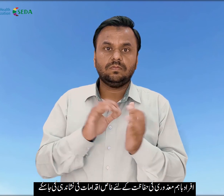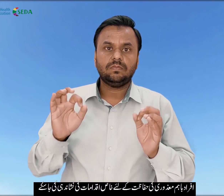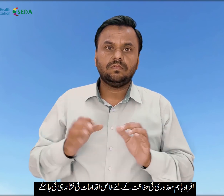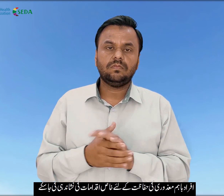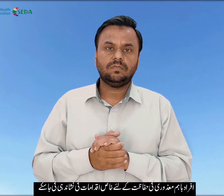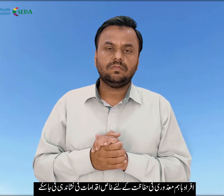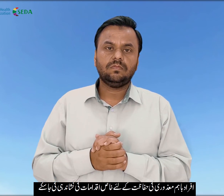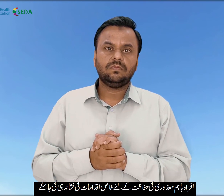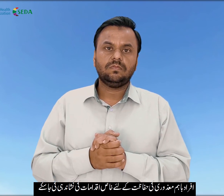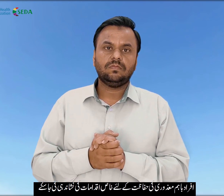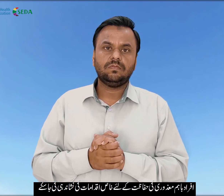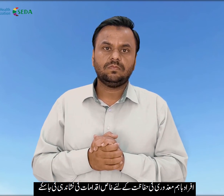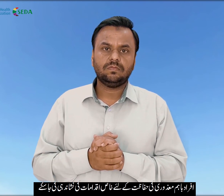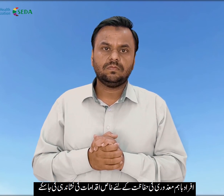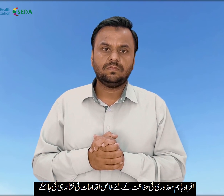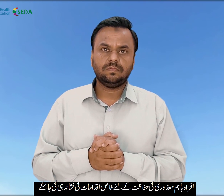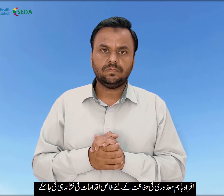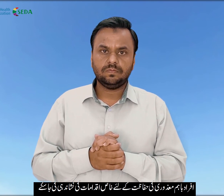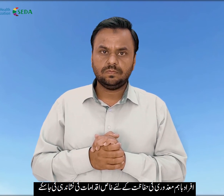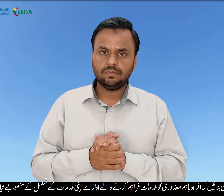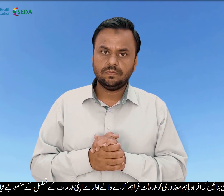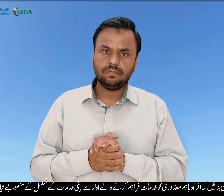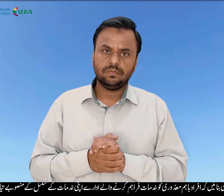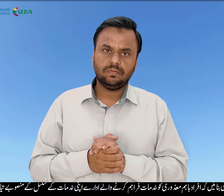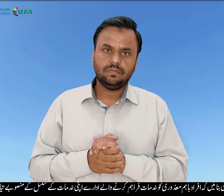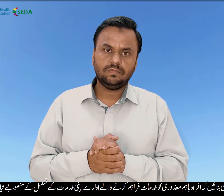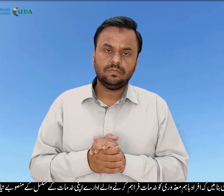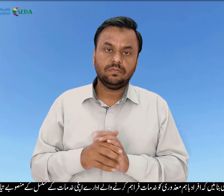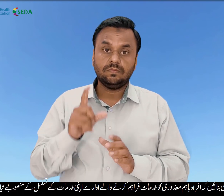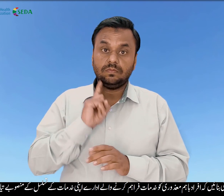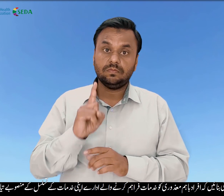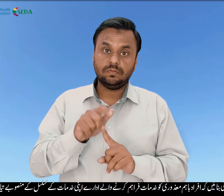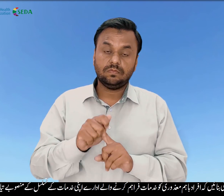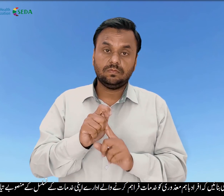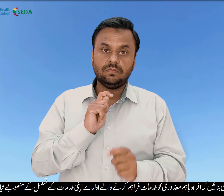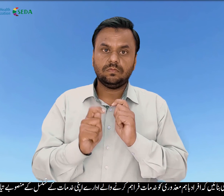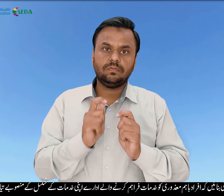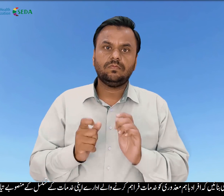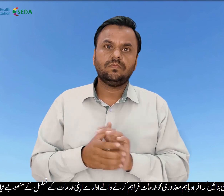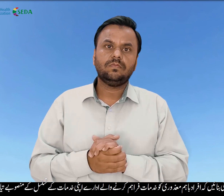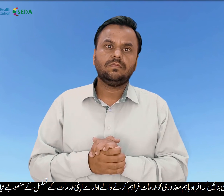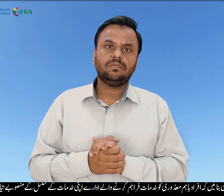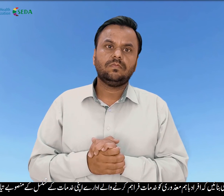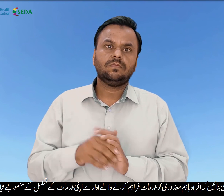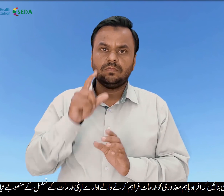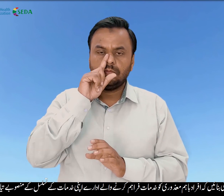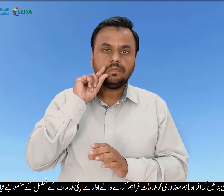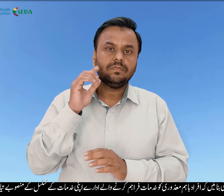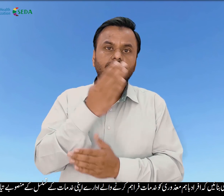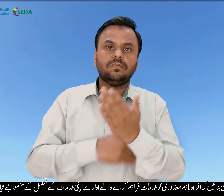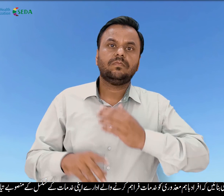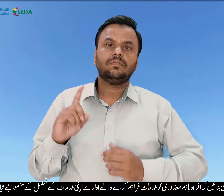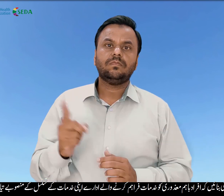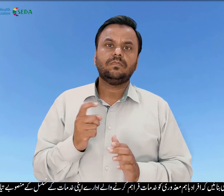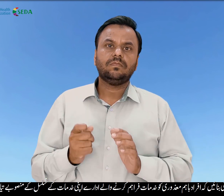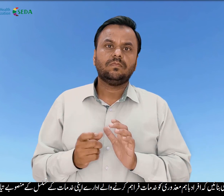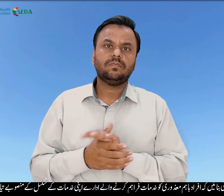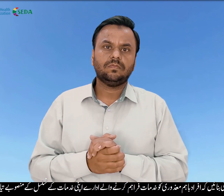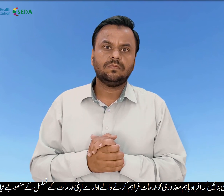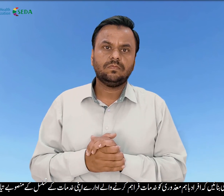کی جا سکے۔ اس بات کو یقینی بنائیں کہ افراد بہم معذوری کو خدمات فراہم